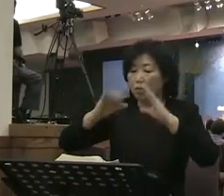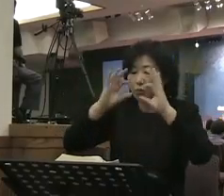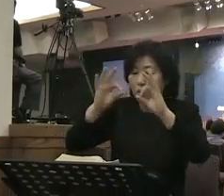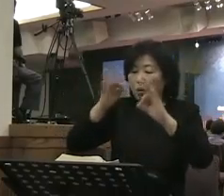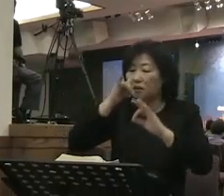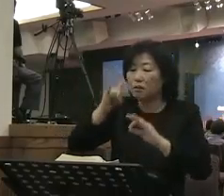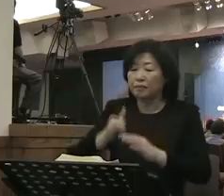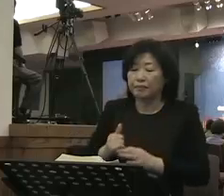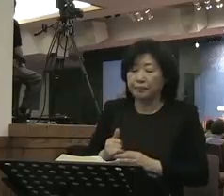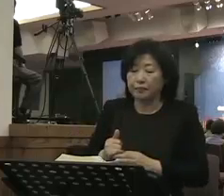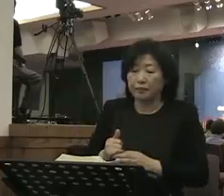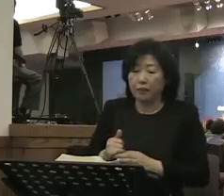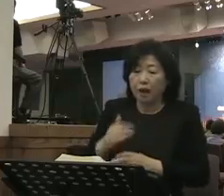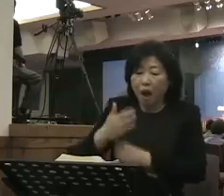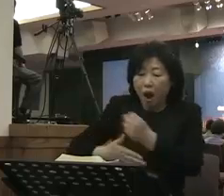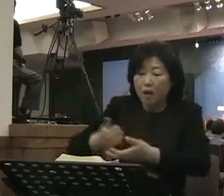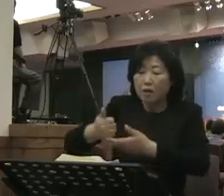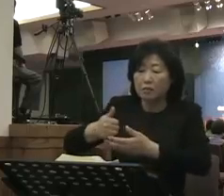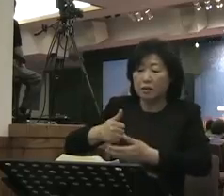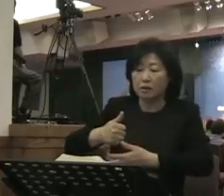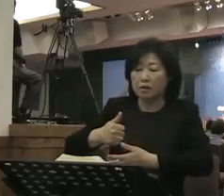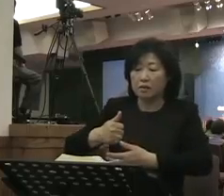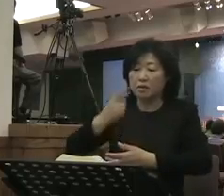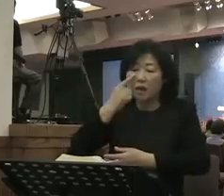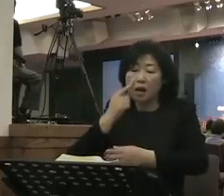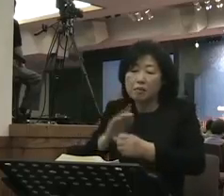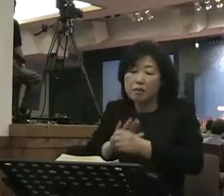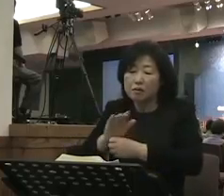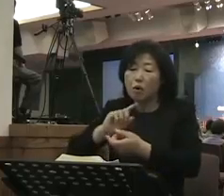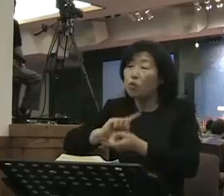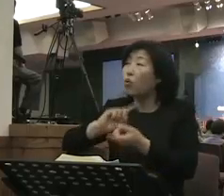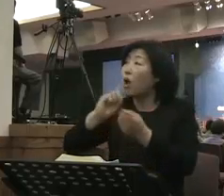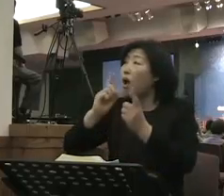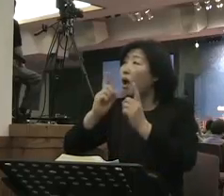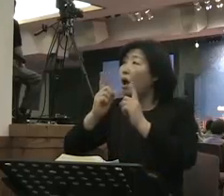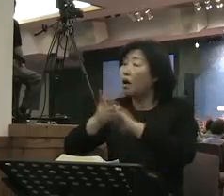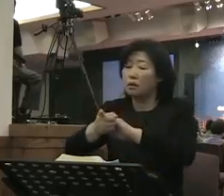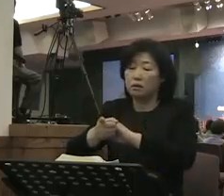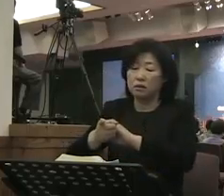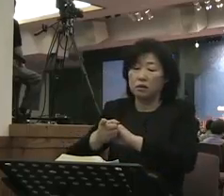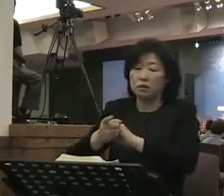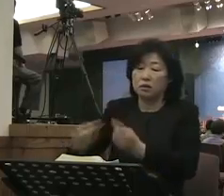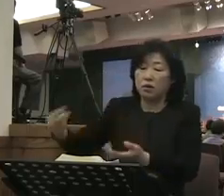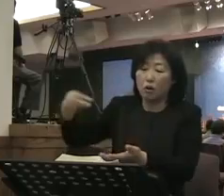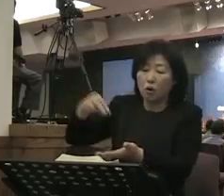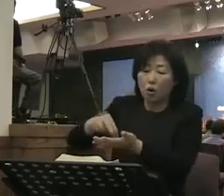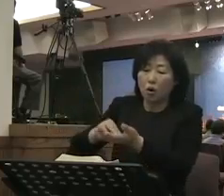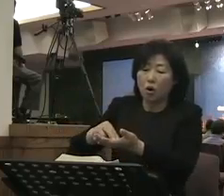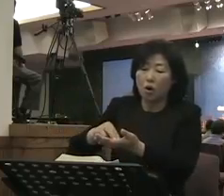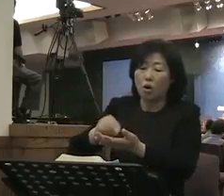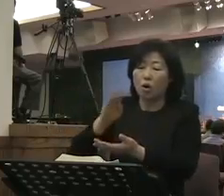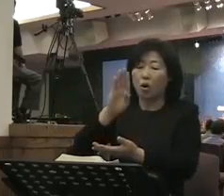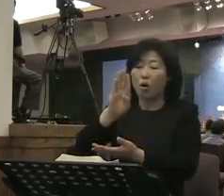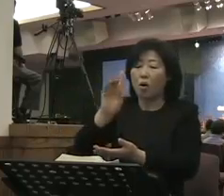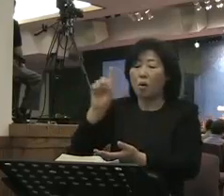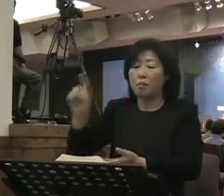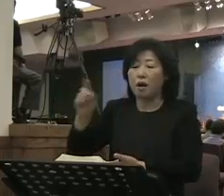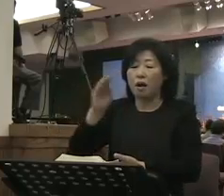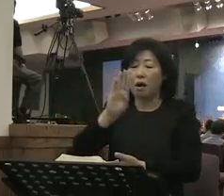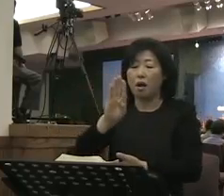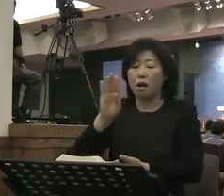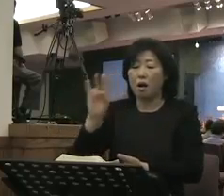인류의 공동체가 하나님의 자리에 대신 서려고 바벨탑을 높이 짓고 있는 모습이